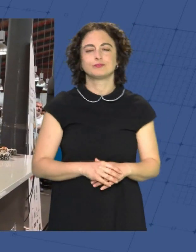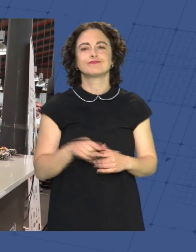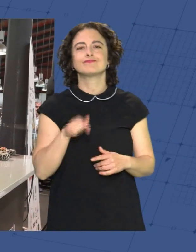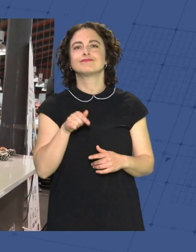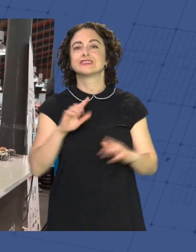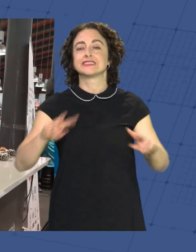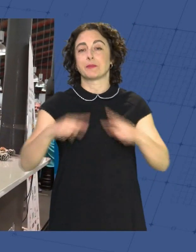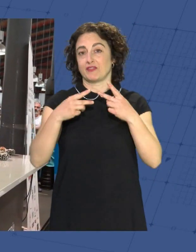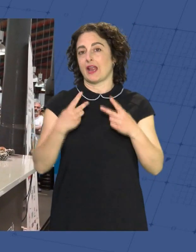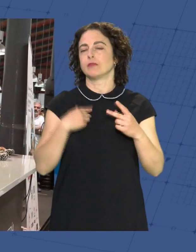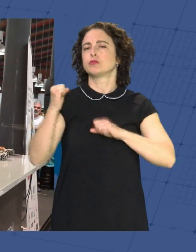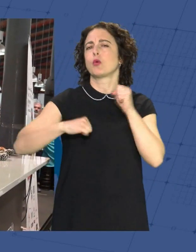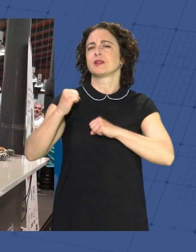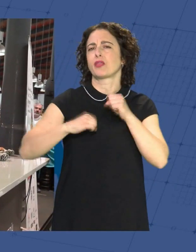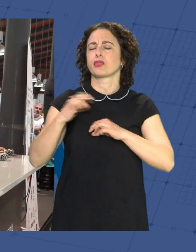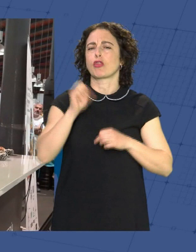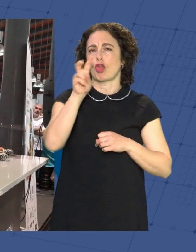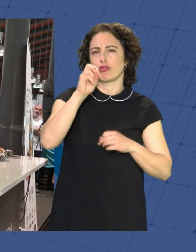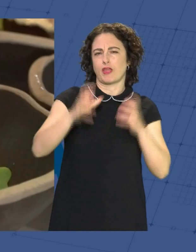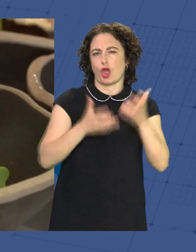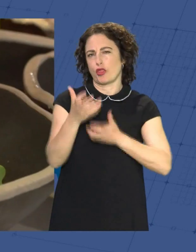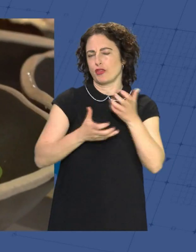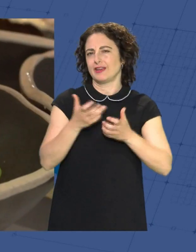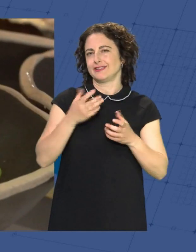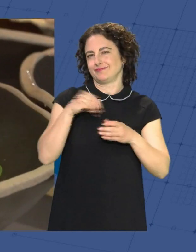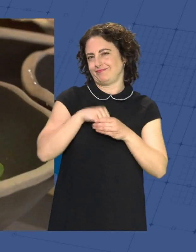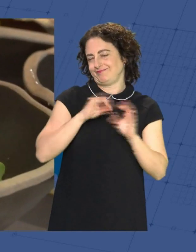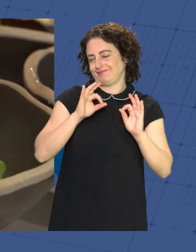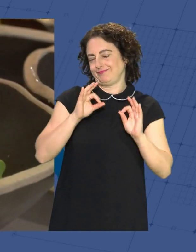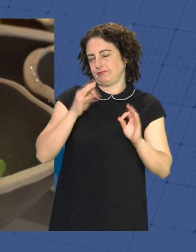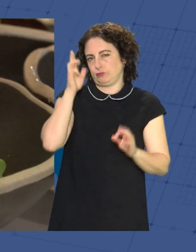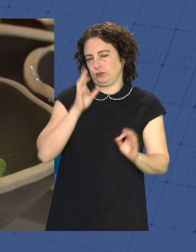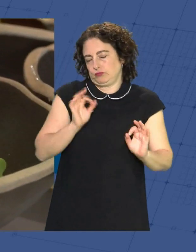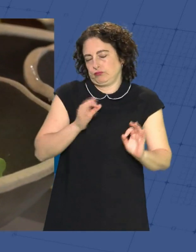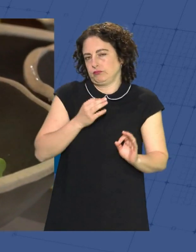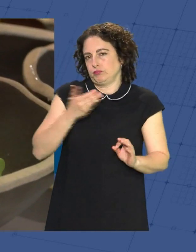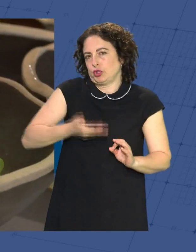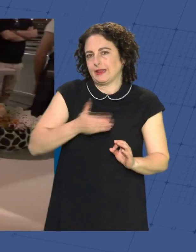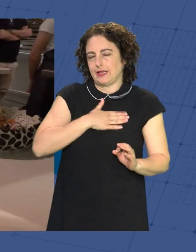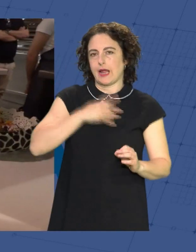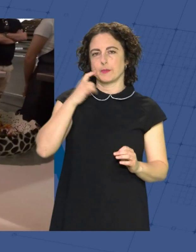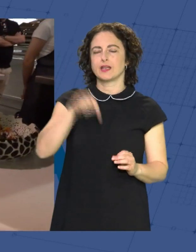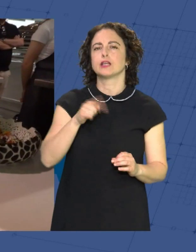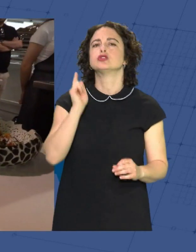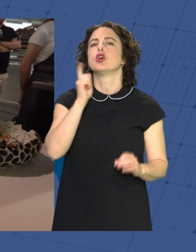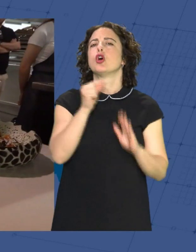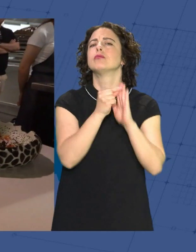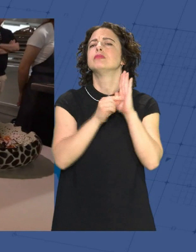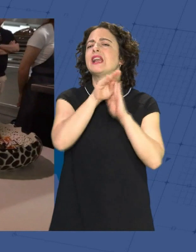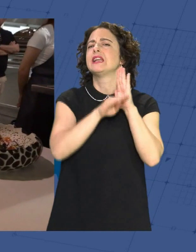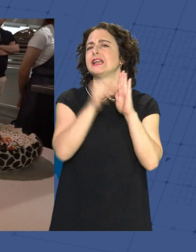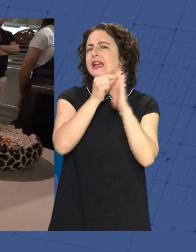esta semifinal han competido 12 cocineros de establecimientos de reconocido prestigio. Tan solo tenían que cumplir los siguientes